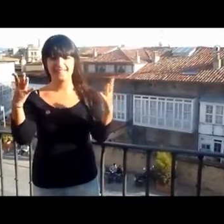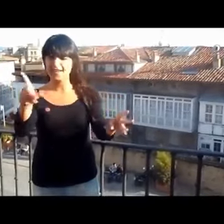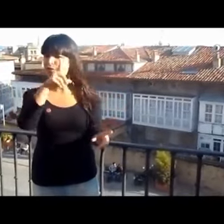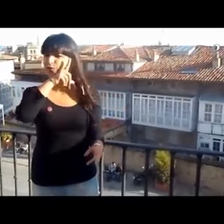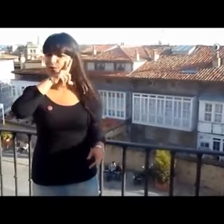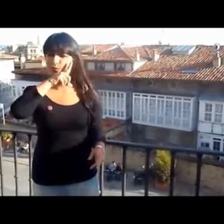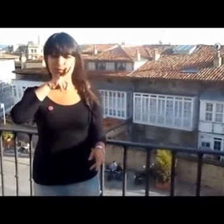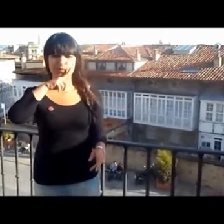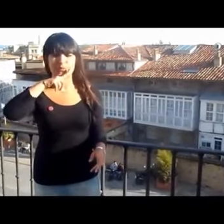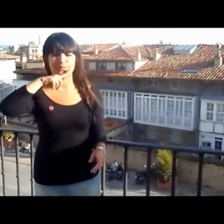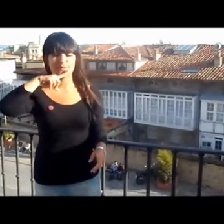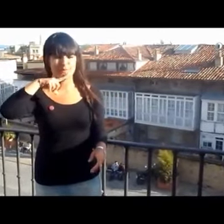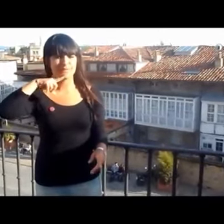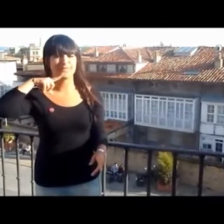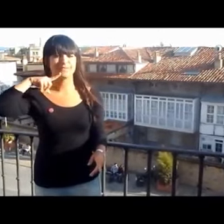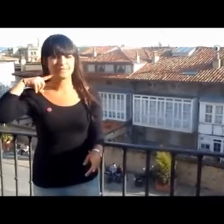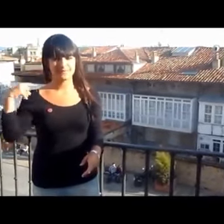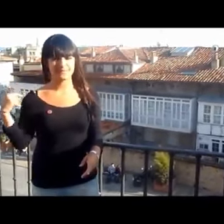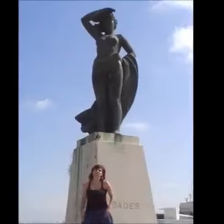¡Ay, dolores!